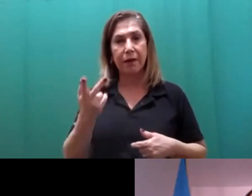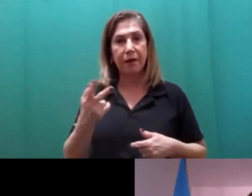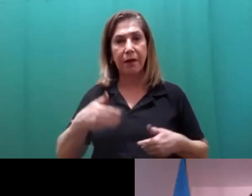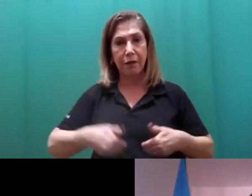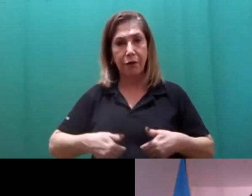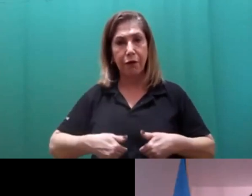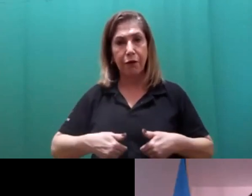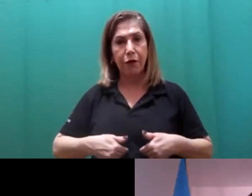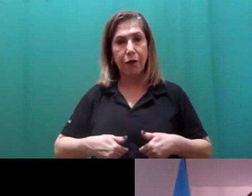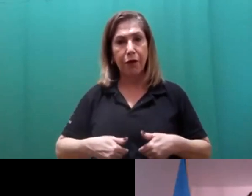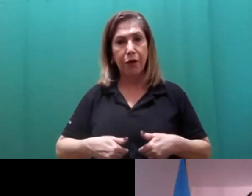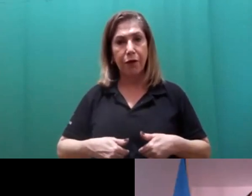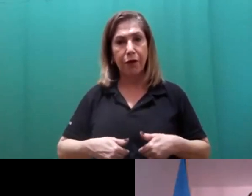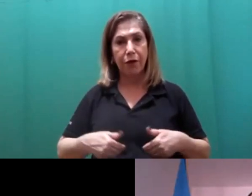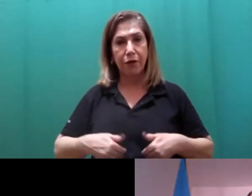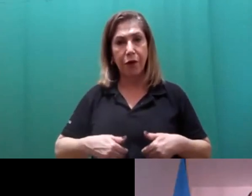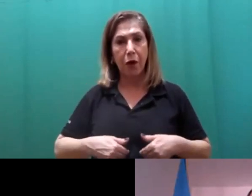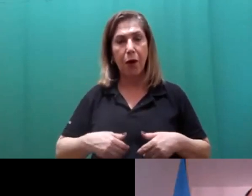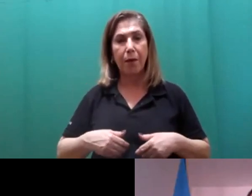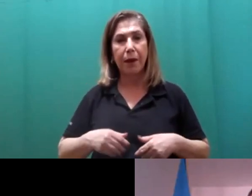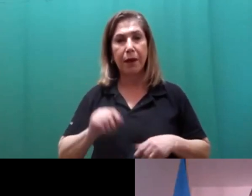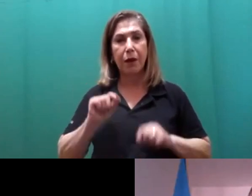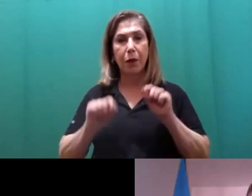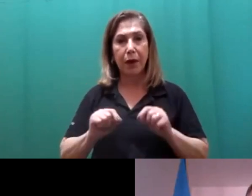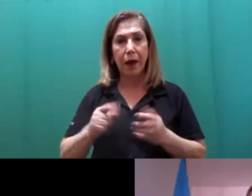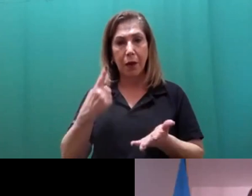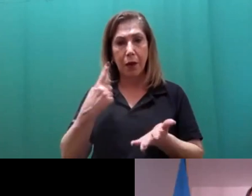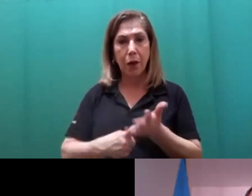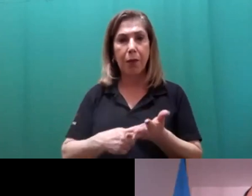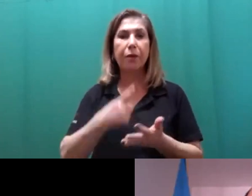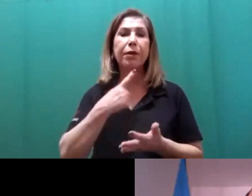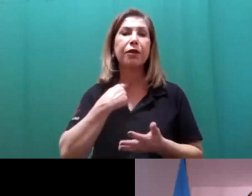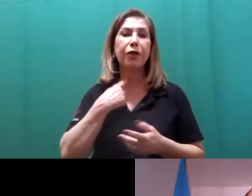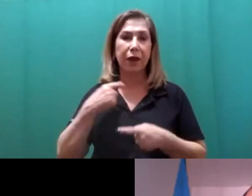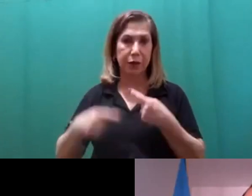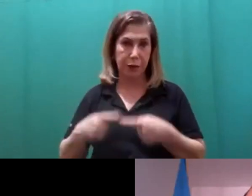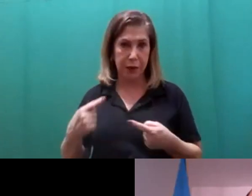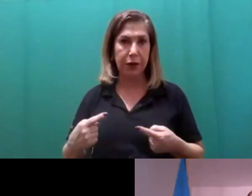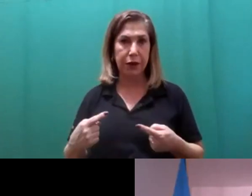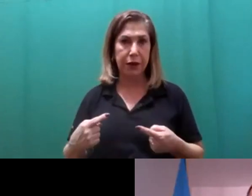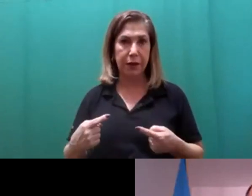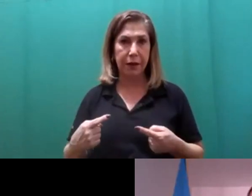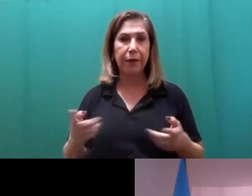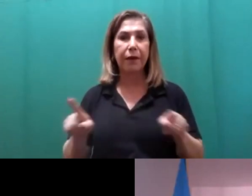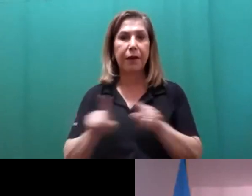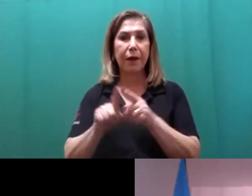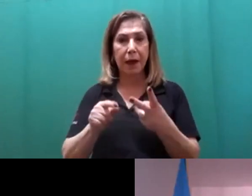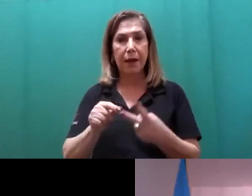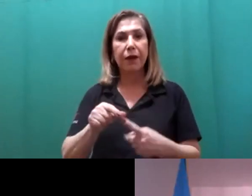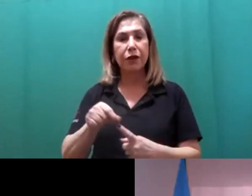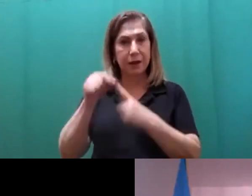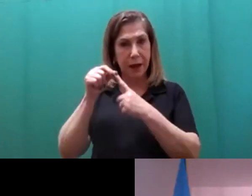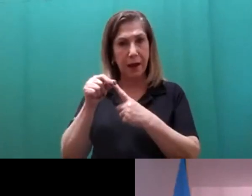era uma matéria de compromisso e vontade política, e quero destacar que essa vontade política